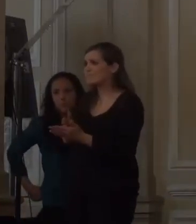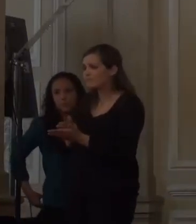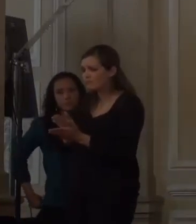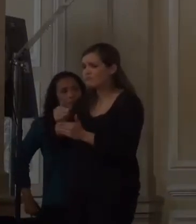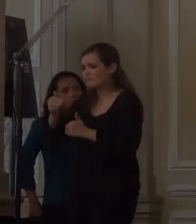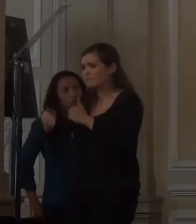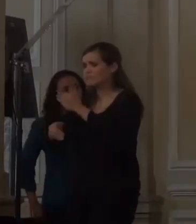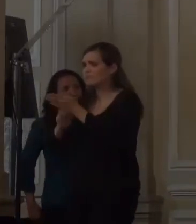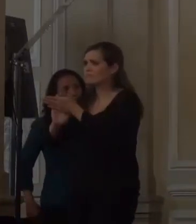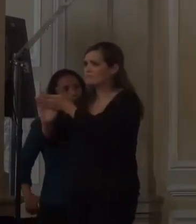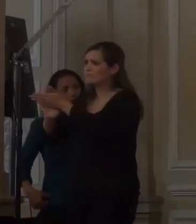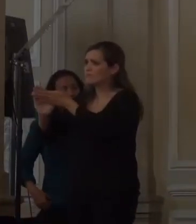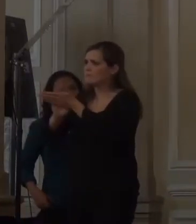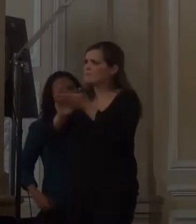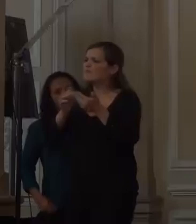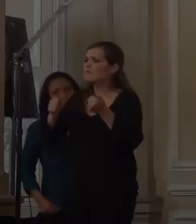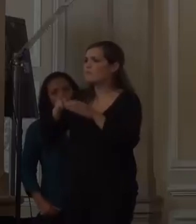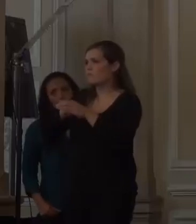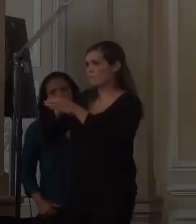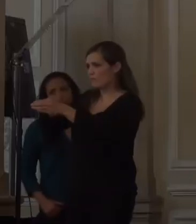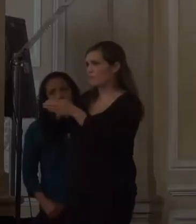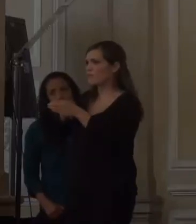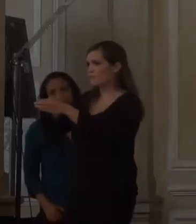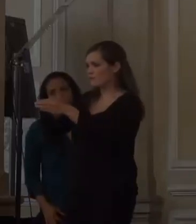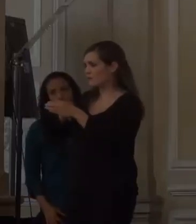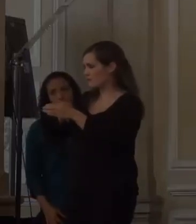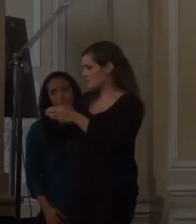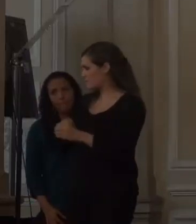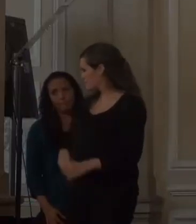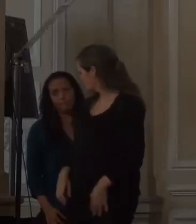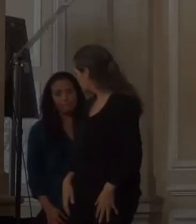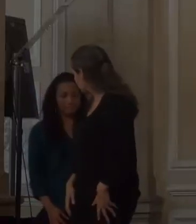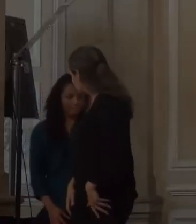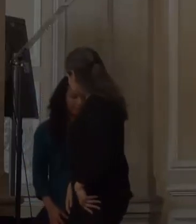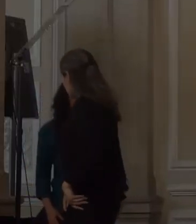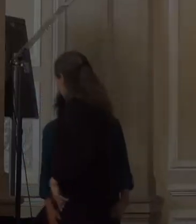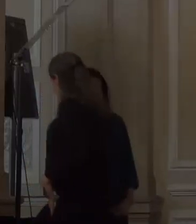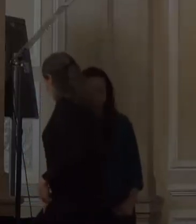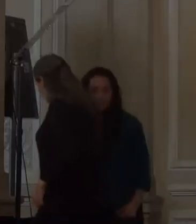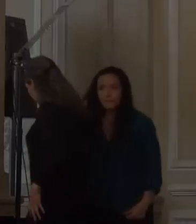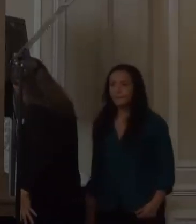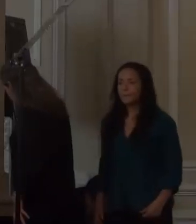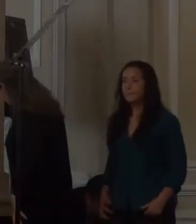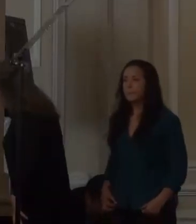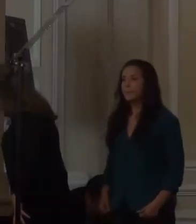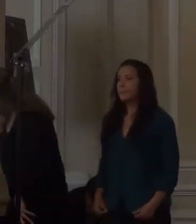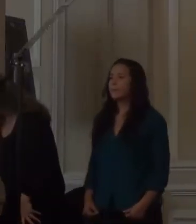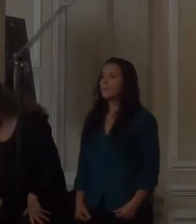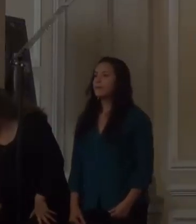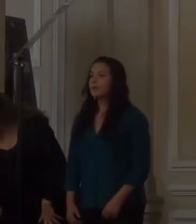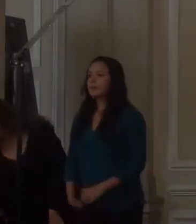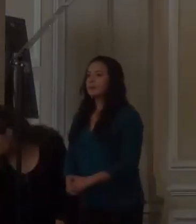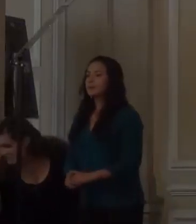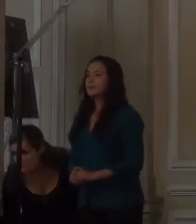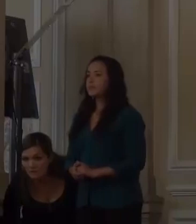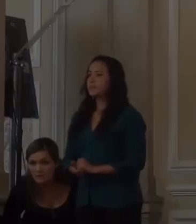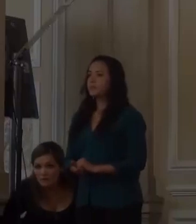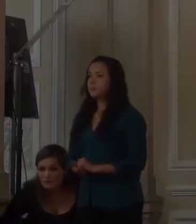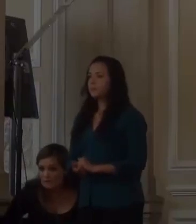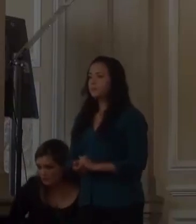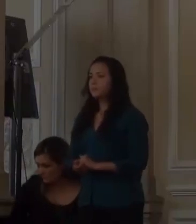la movilidad, que representa tantas restricciones para las personas con discapacidades motrices o